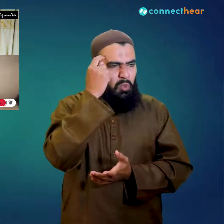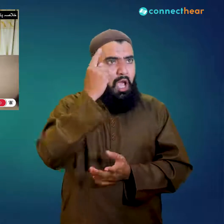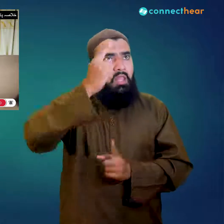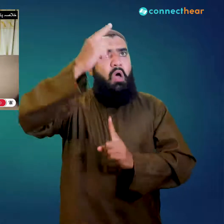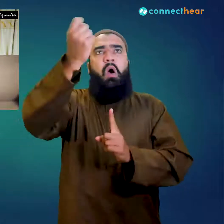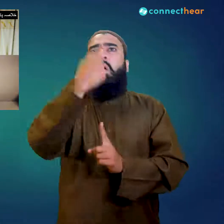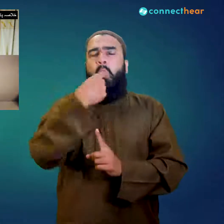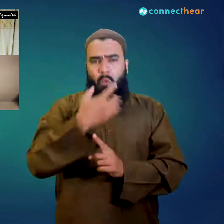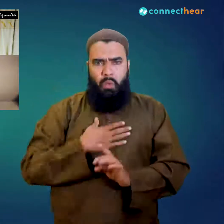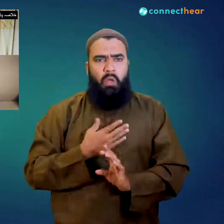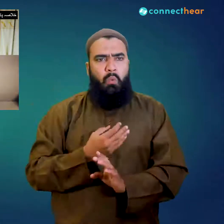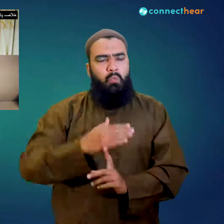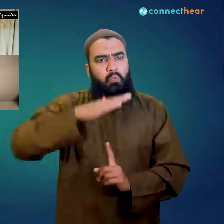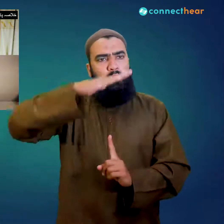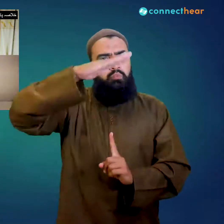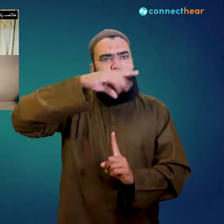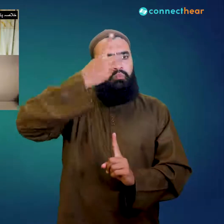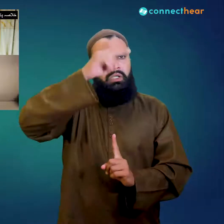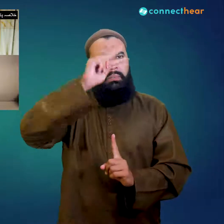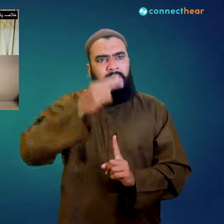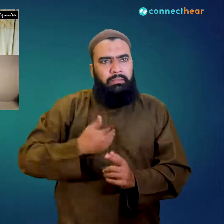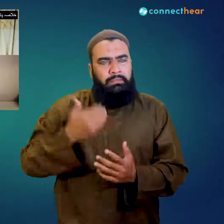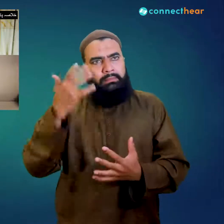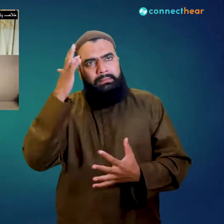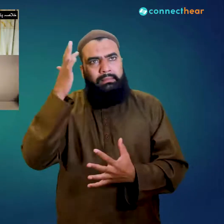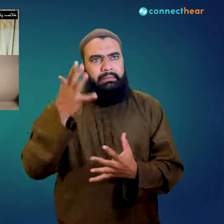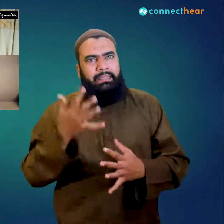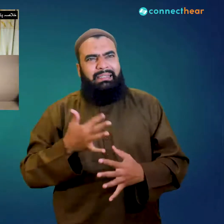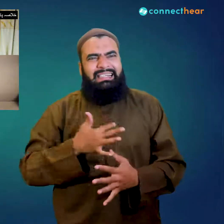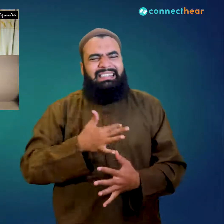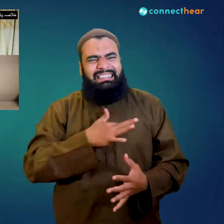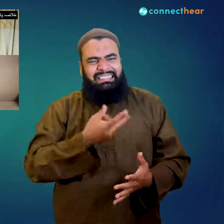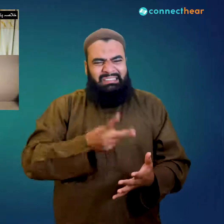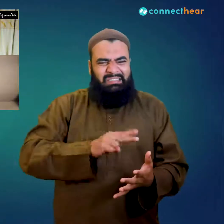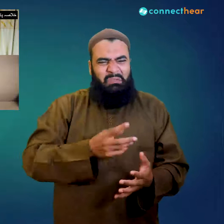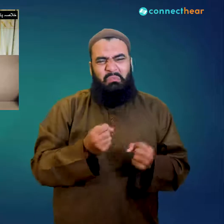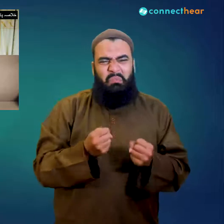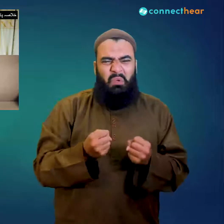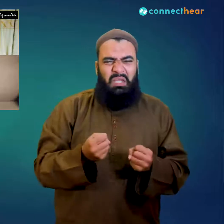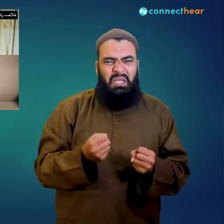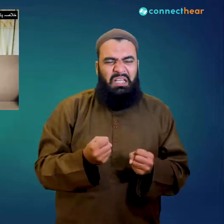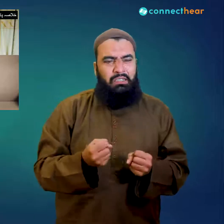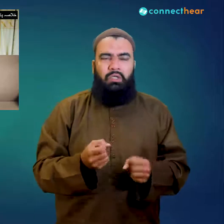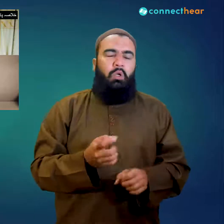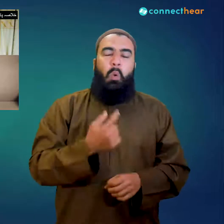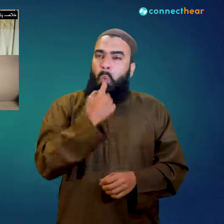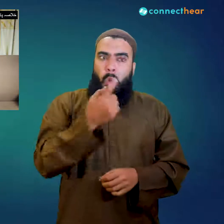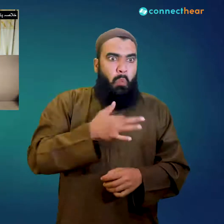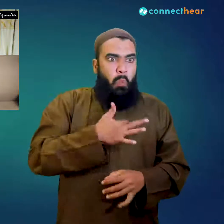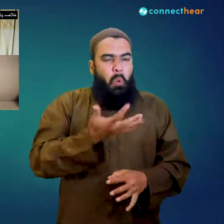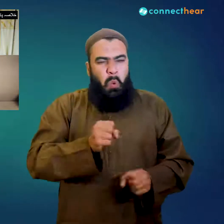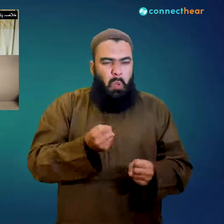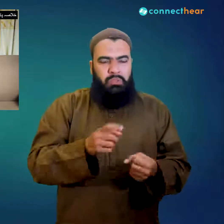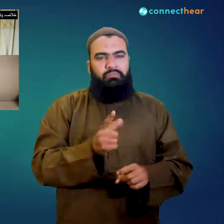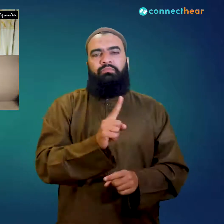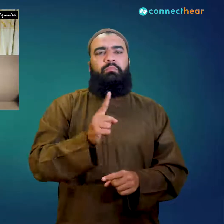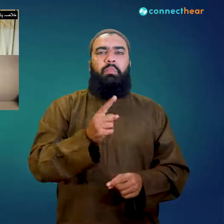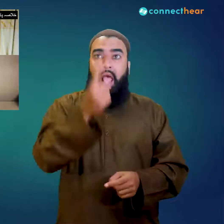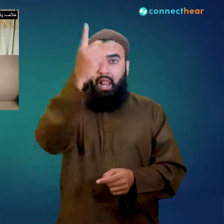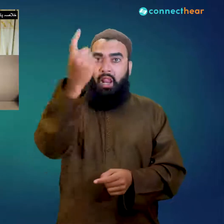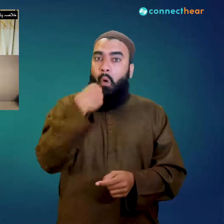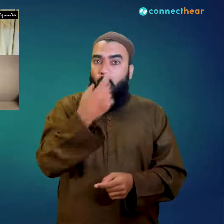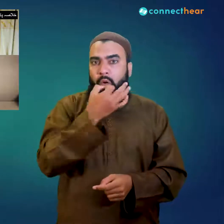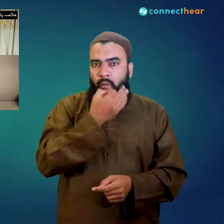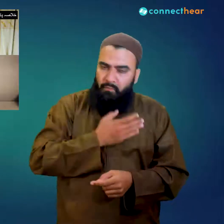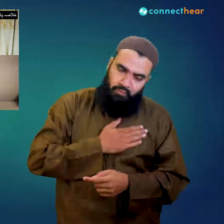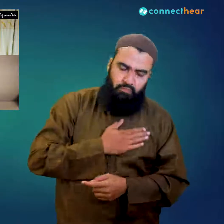اللہ نے جو کچھ تمہیں عطا فرمایا ہے وہ دراصل حکمت اور مشیت پر مبنی ہے، وہ تمہارے لیے خیر ہی خیر ہے، تمہارے لیے